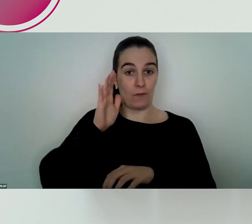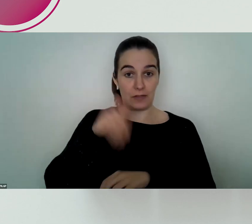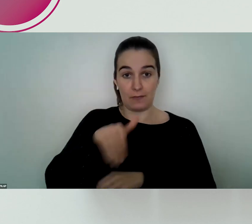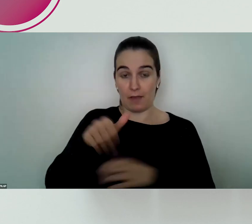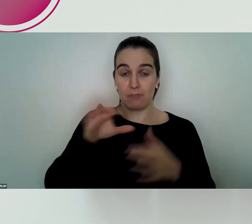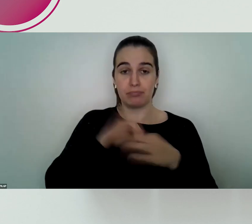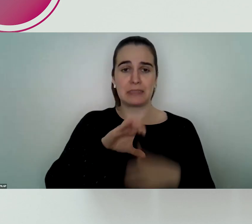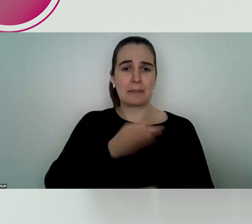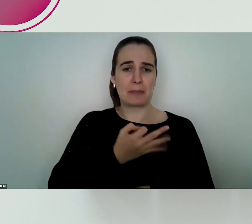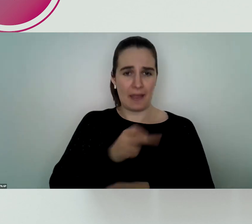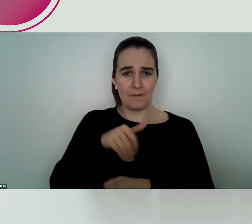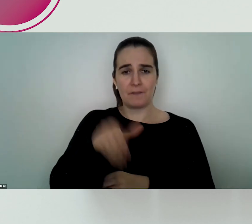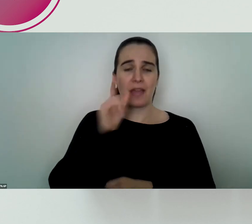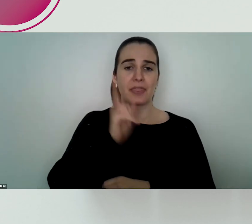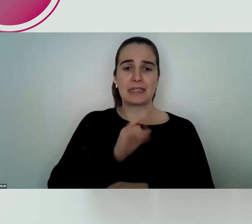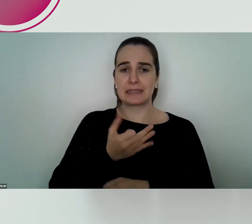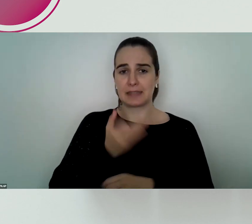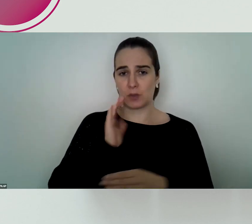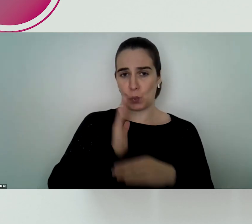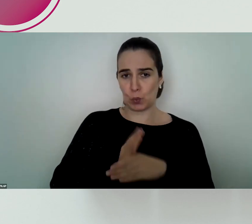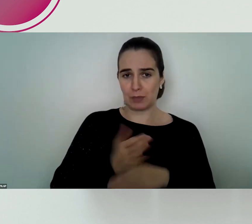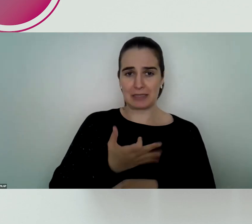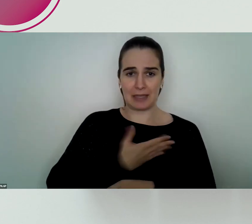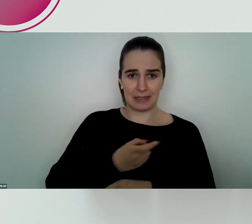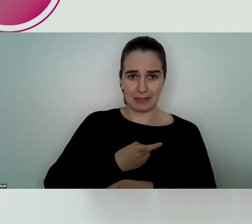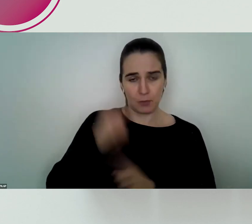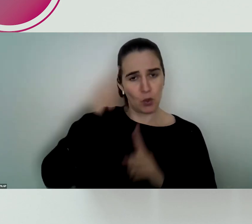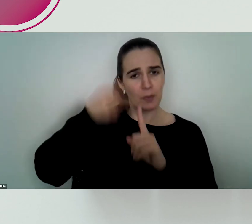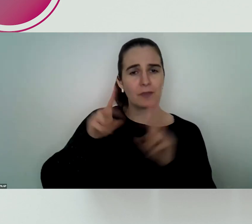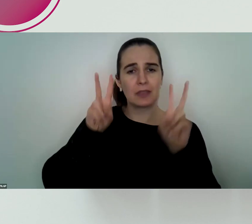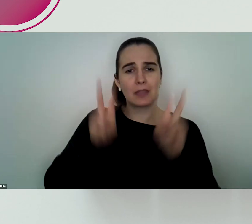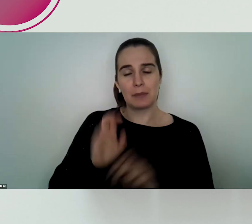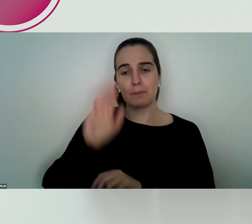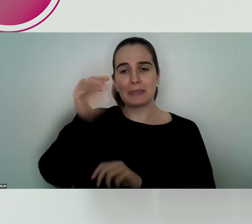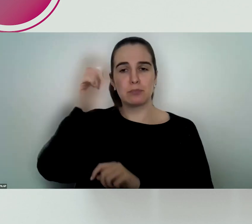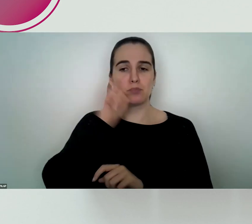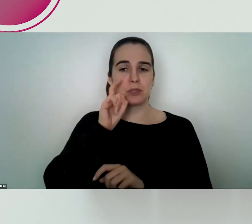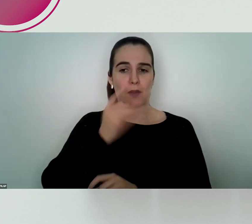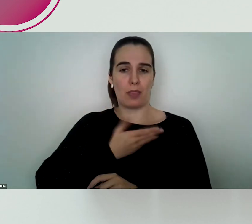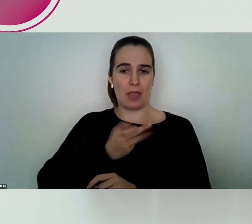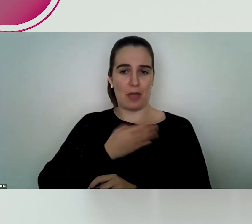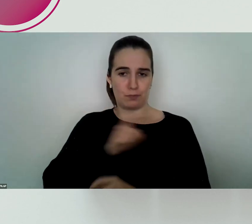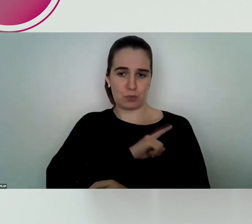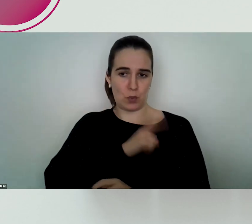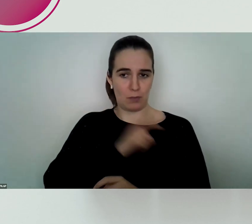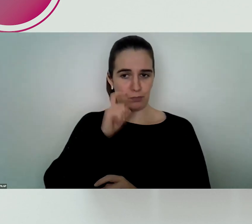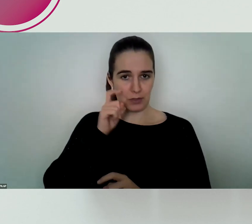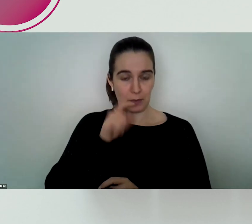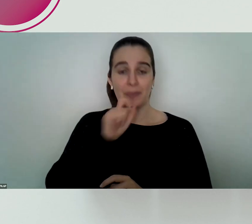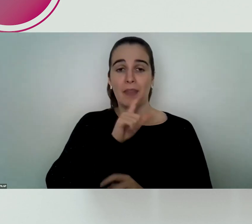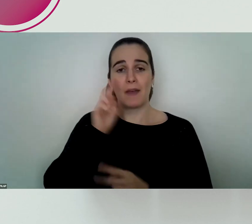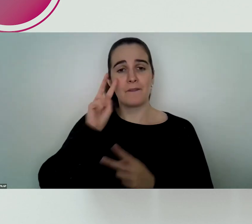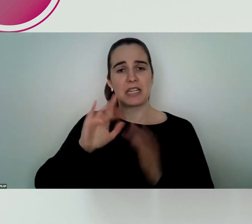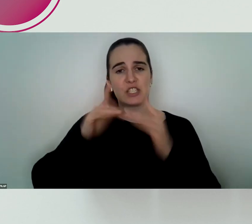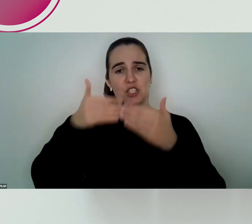do CPA ocorrerá no dia 17 de dezembro e será dedicado ao princípio da proteção de dados pessoais. Poderá encontrar o link